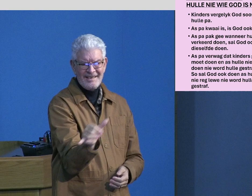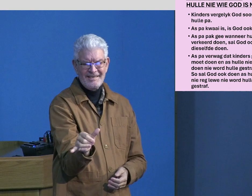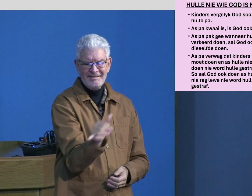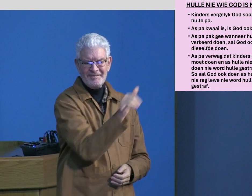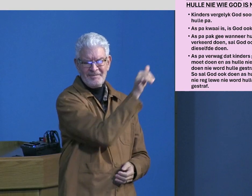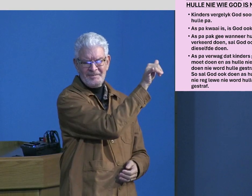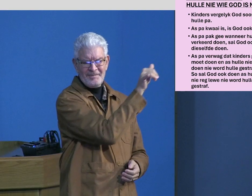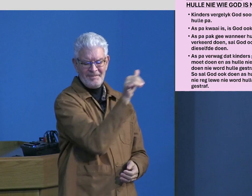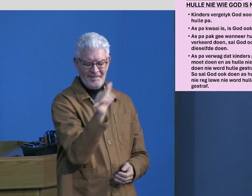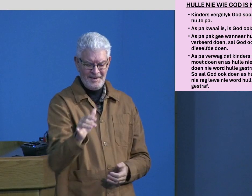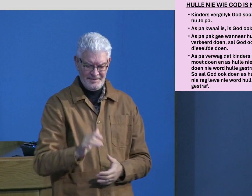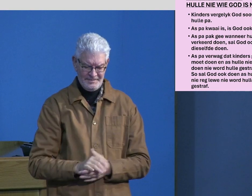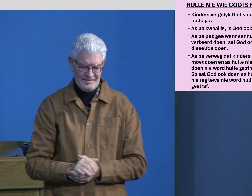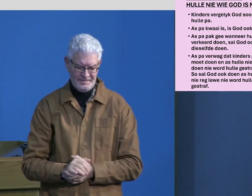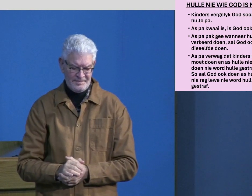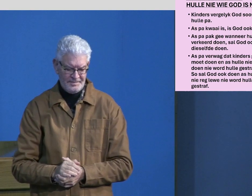bly altyd hierdie vergelyking maak.